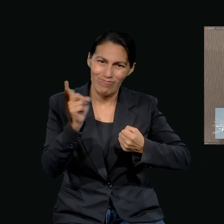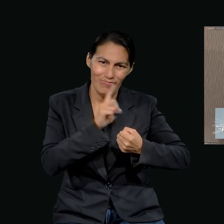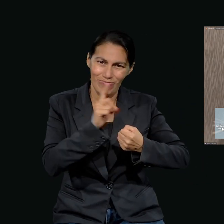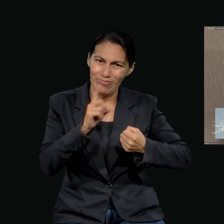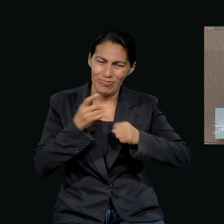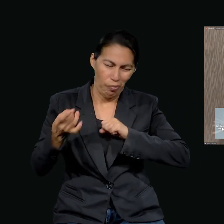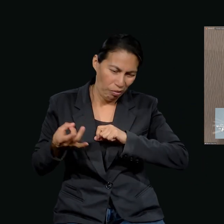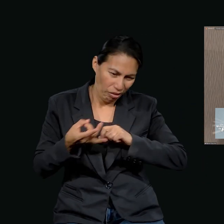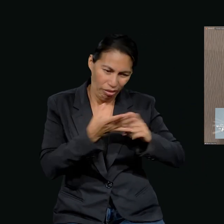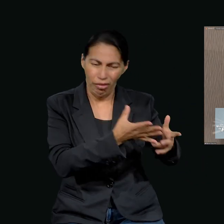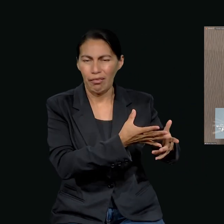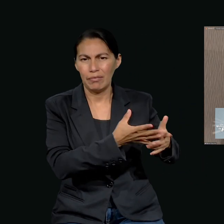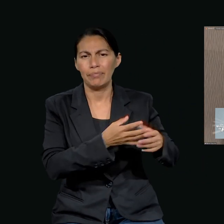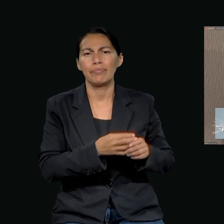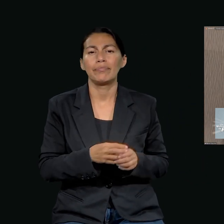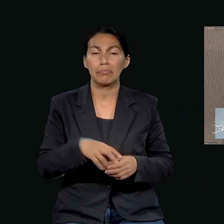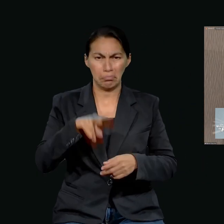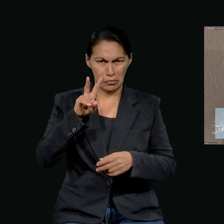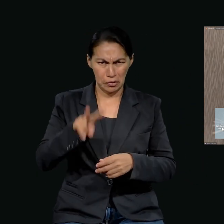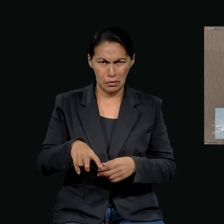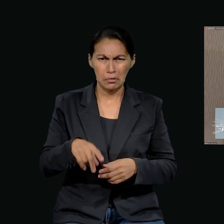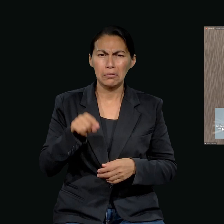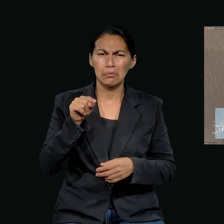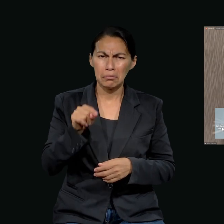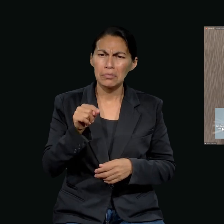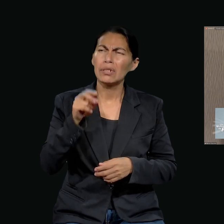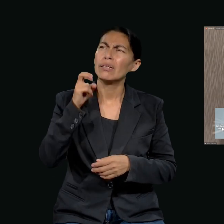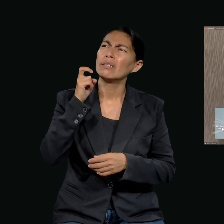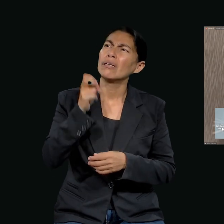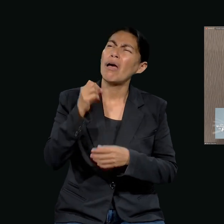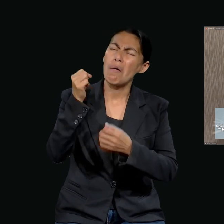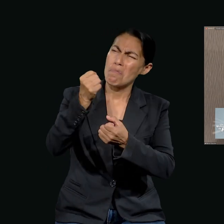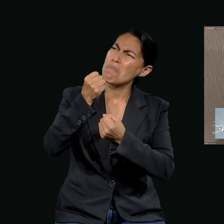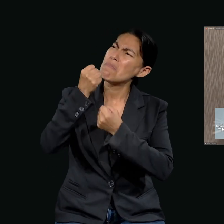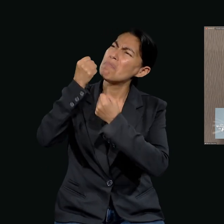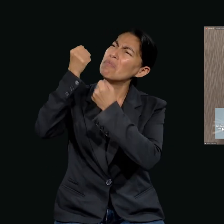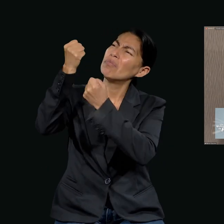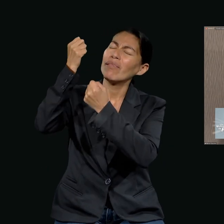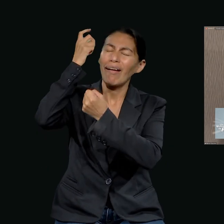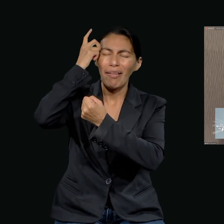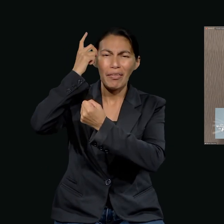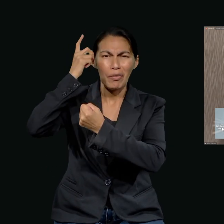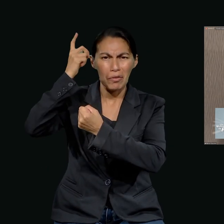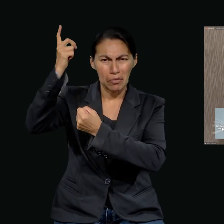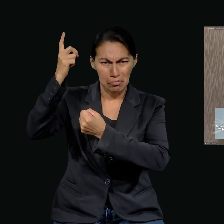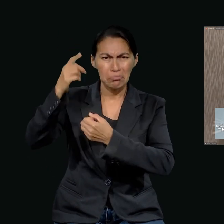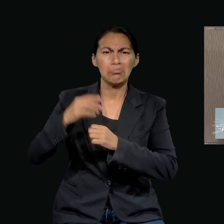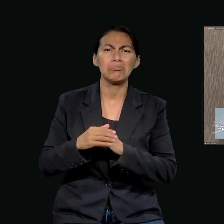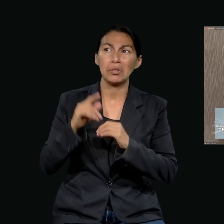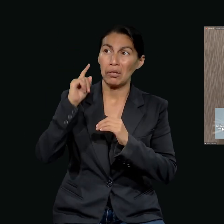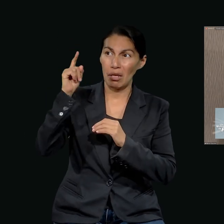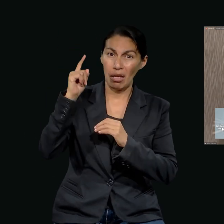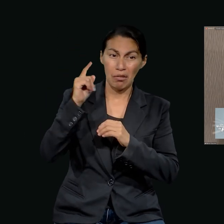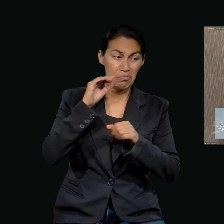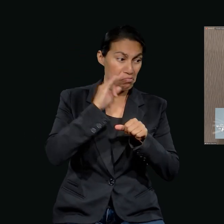familia Para protección Y que el ocultismo No tenga poder En nuestras vidas